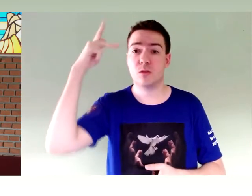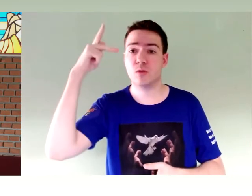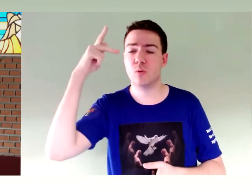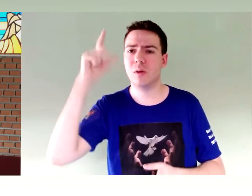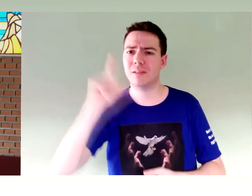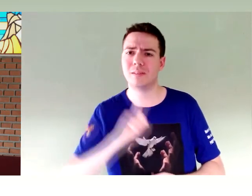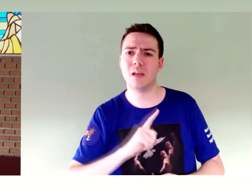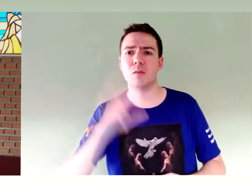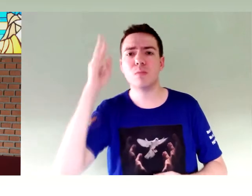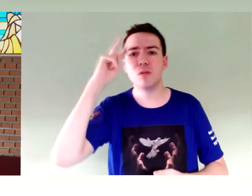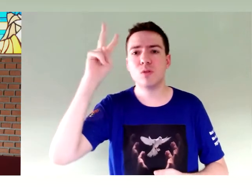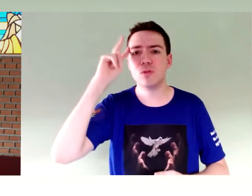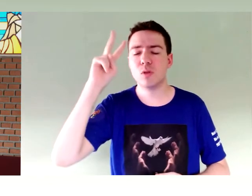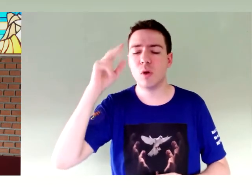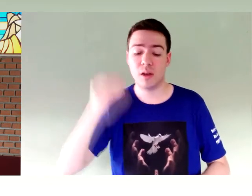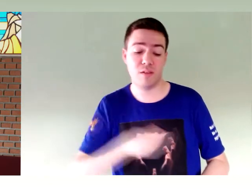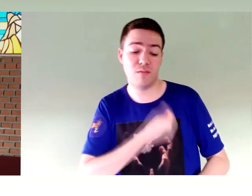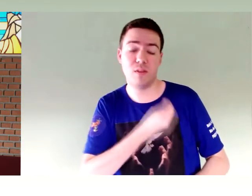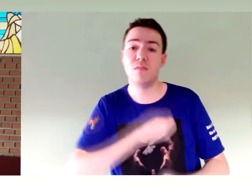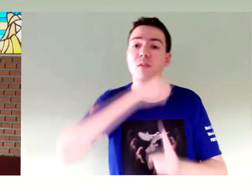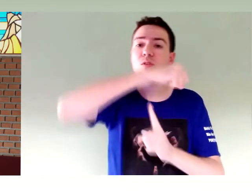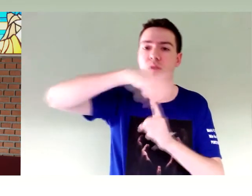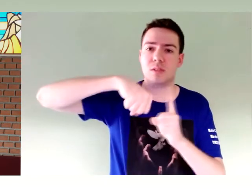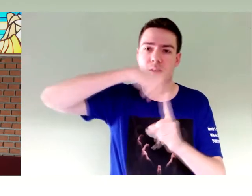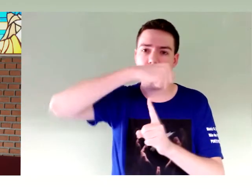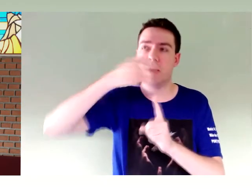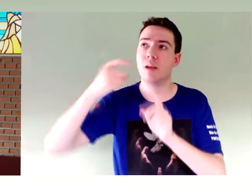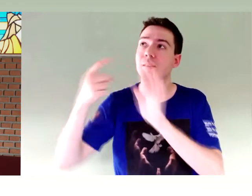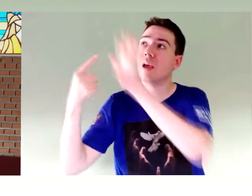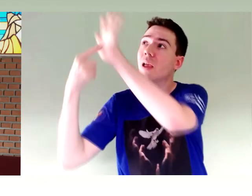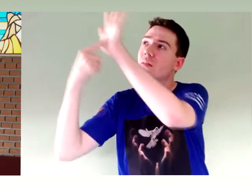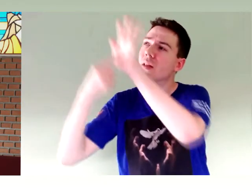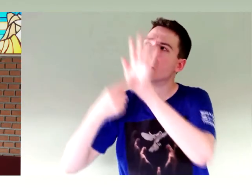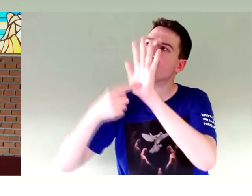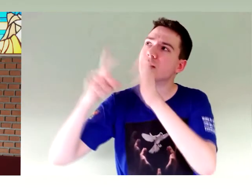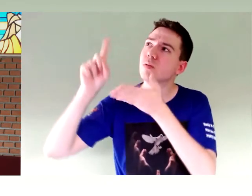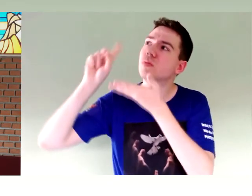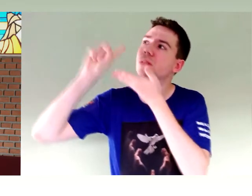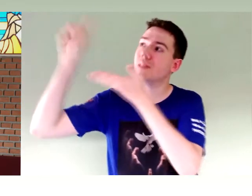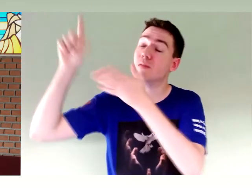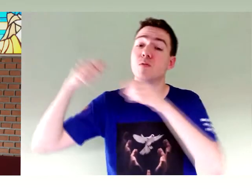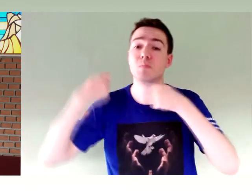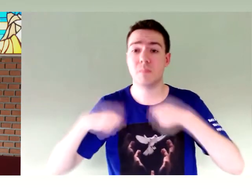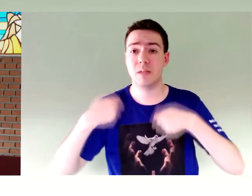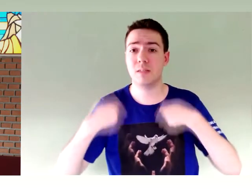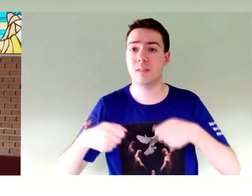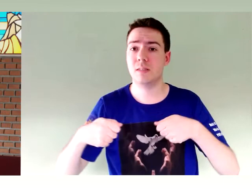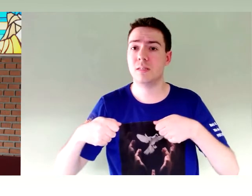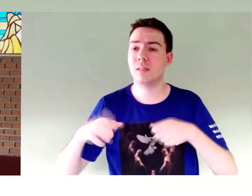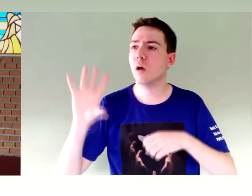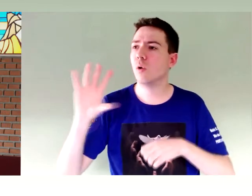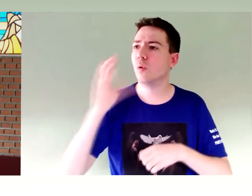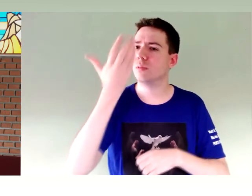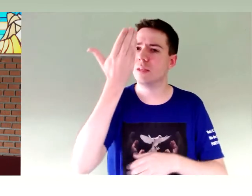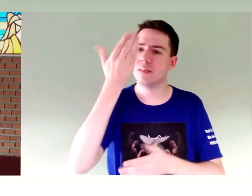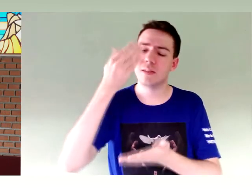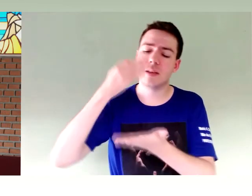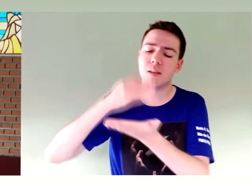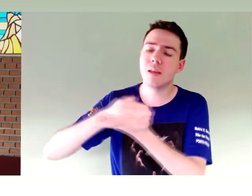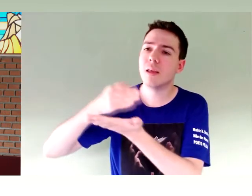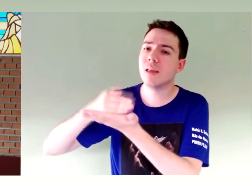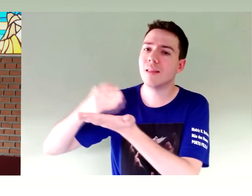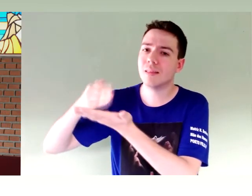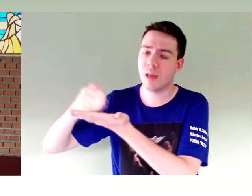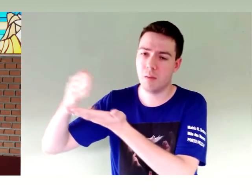ser histórico, um ser social, a revelação inclui um desenvolvimento histórico feito